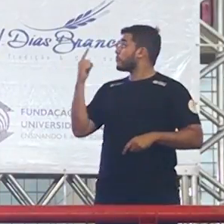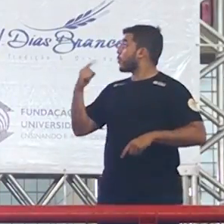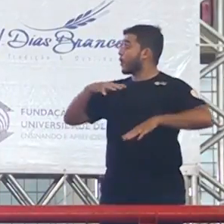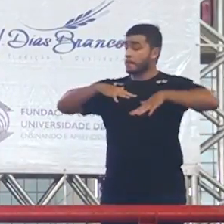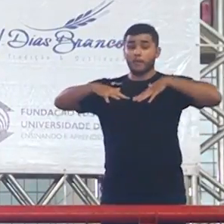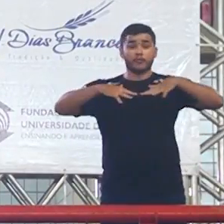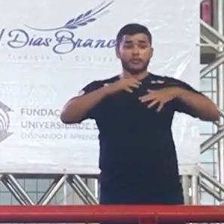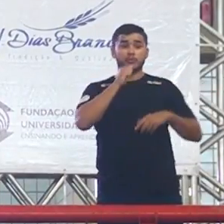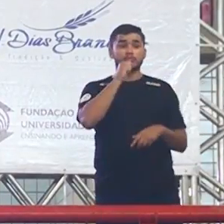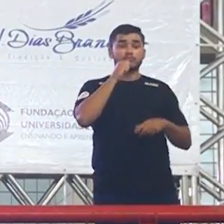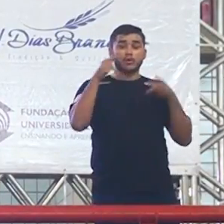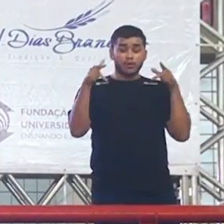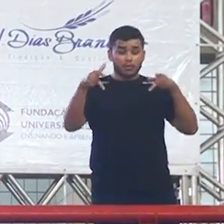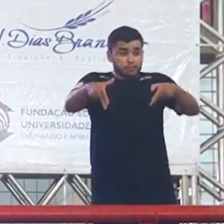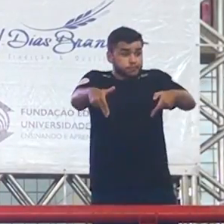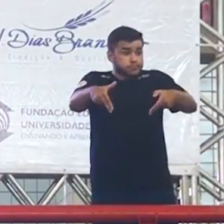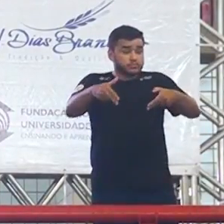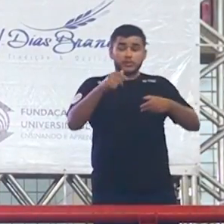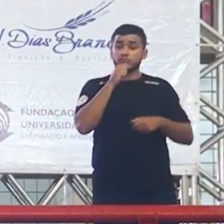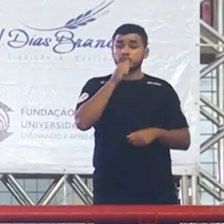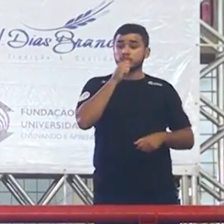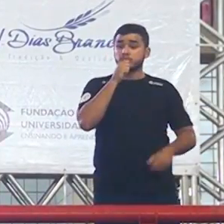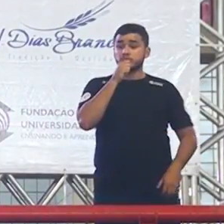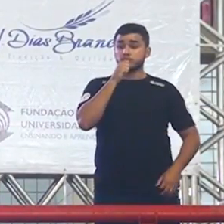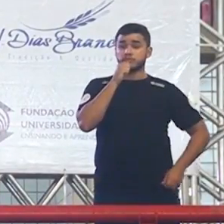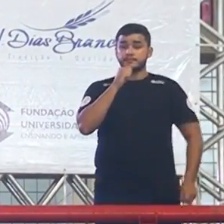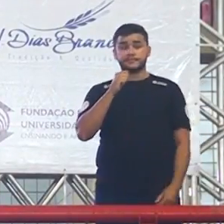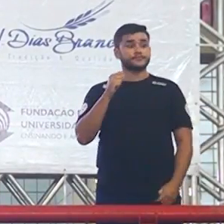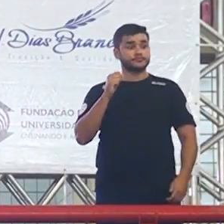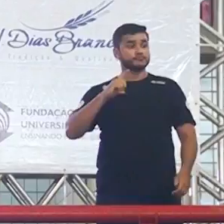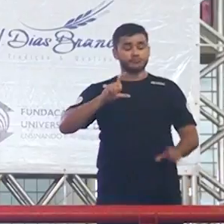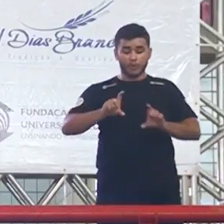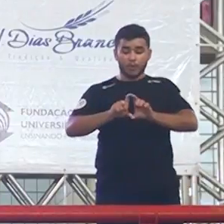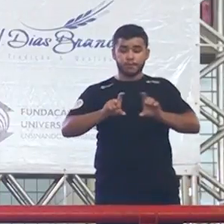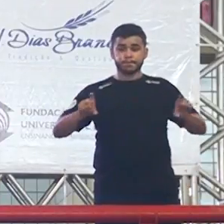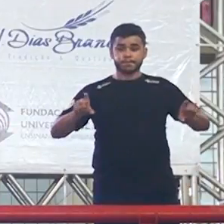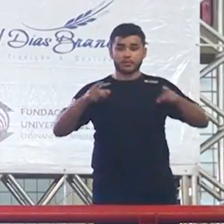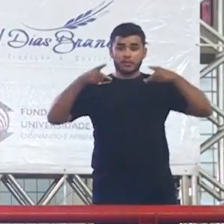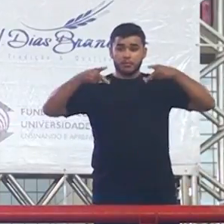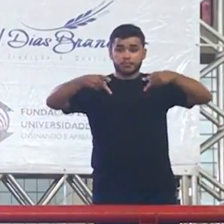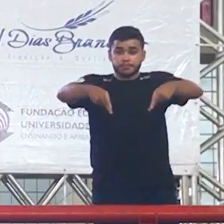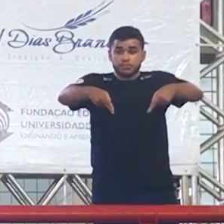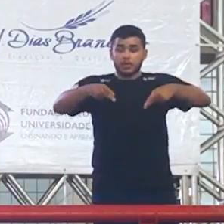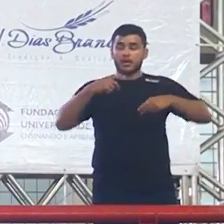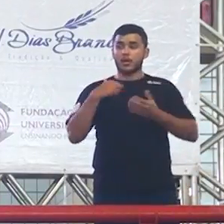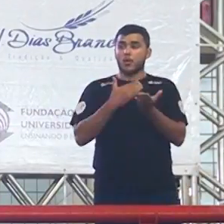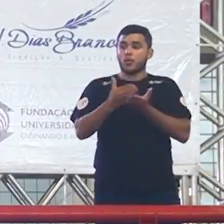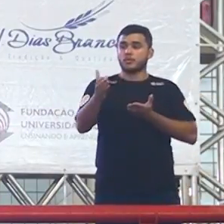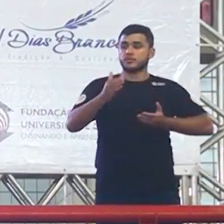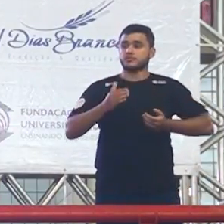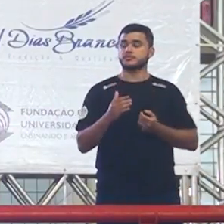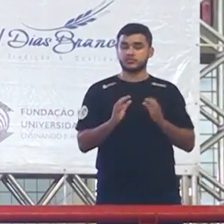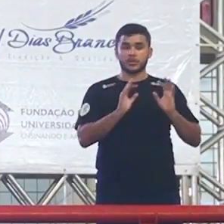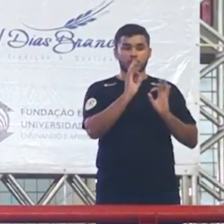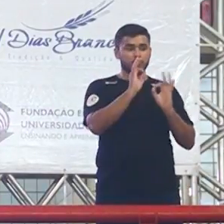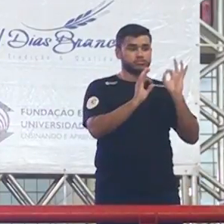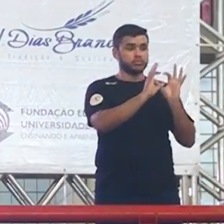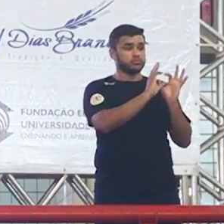não liguei esse fio ao resistor. Para organizarem, fazem a zoada. Quando eles se